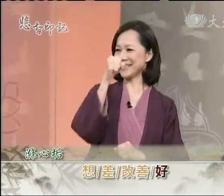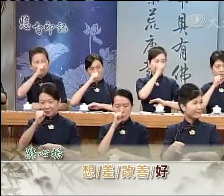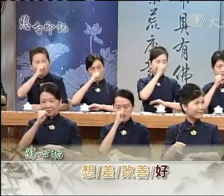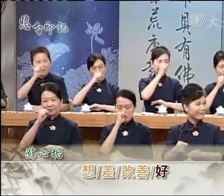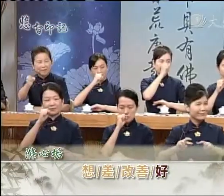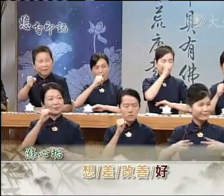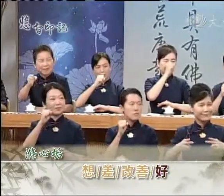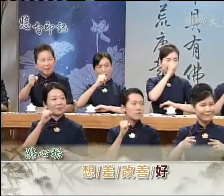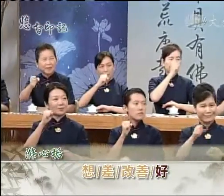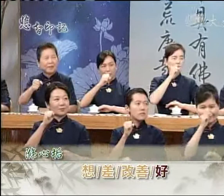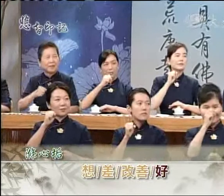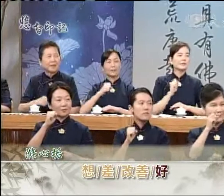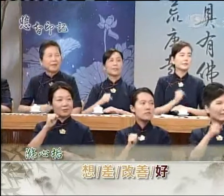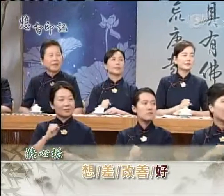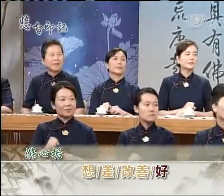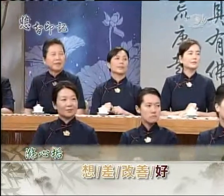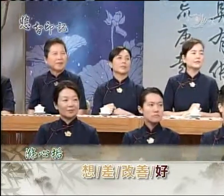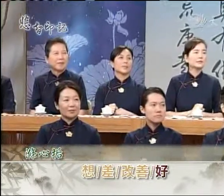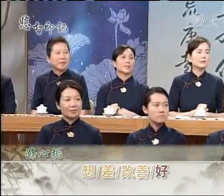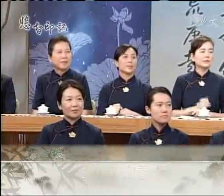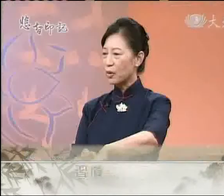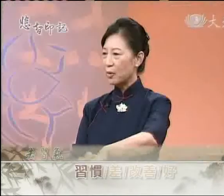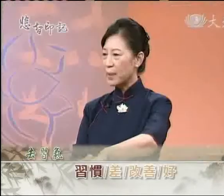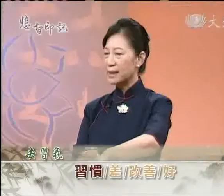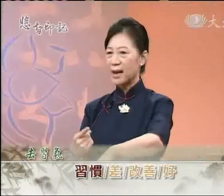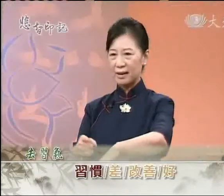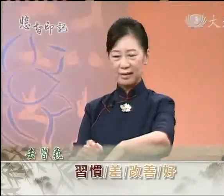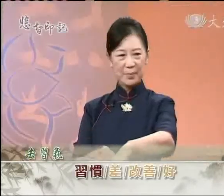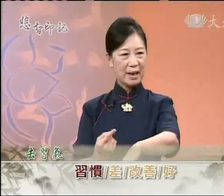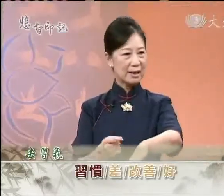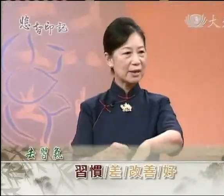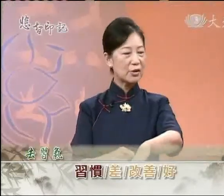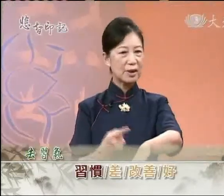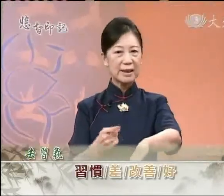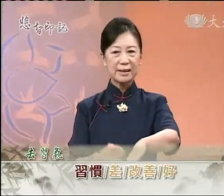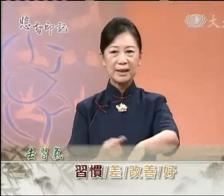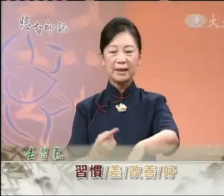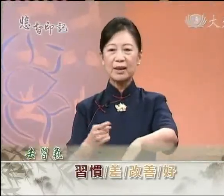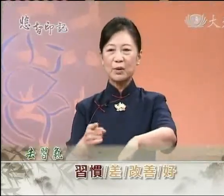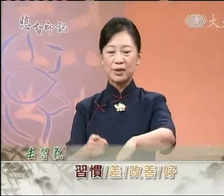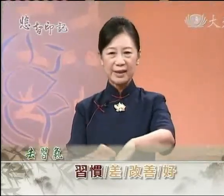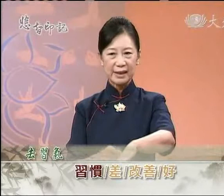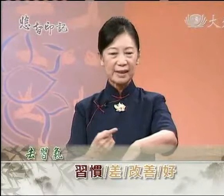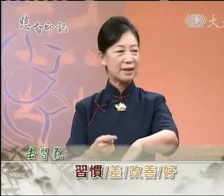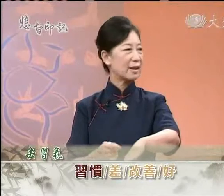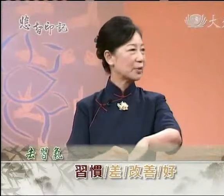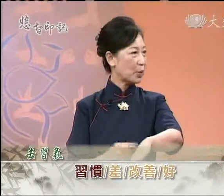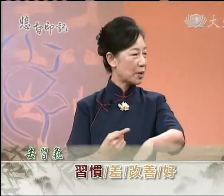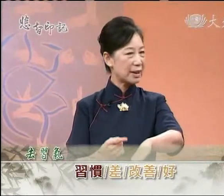的意思。那去习气呢？ 在手背上，这个就是个性或者习性。 都可